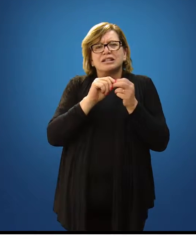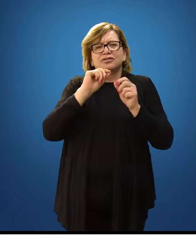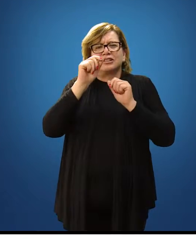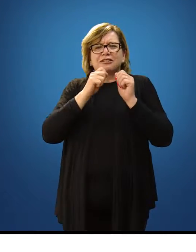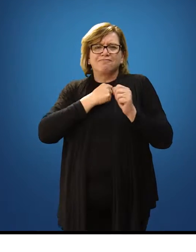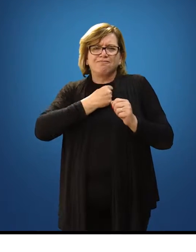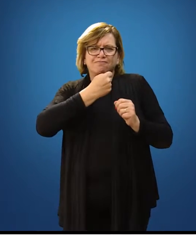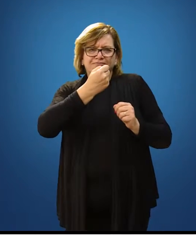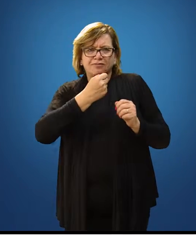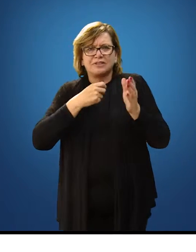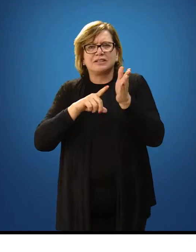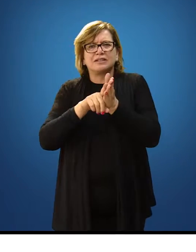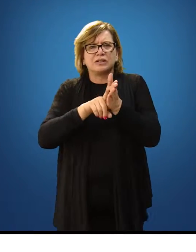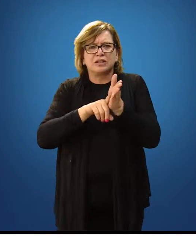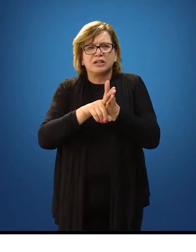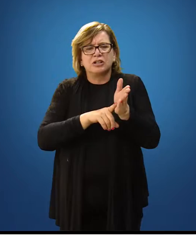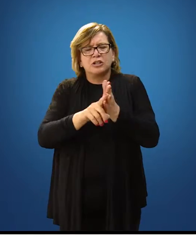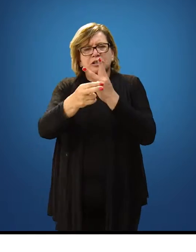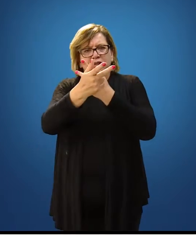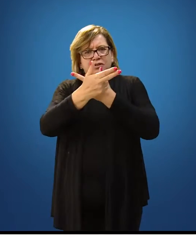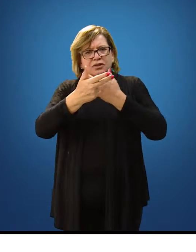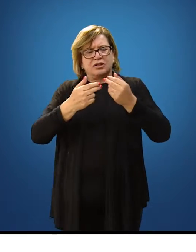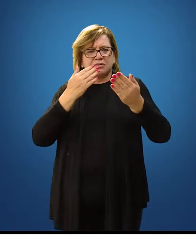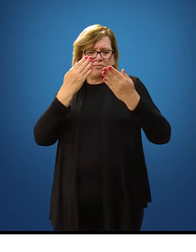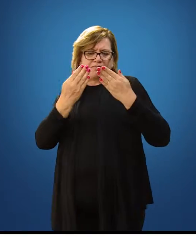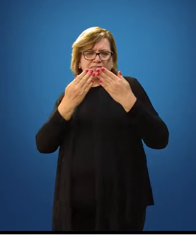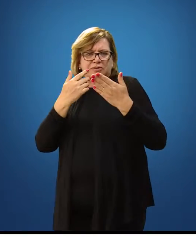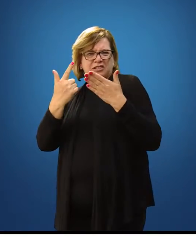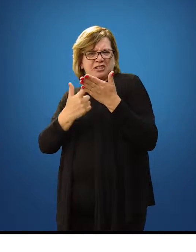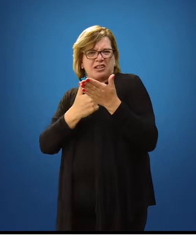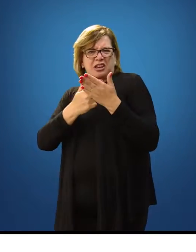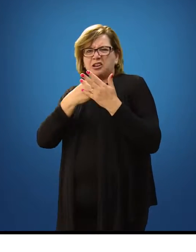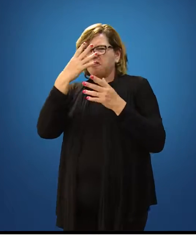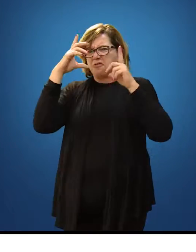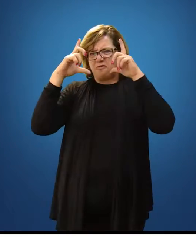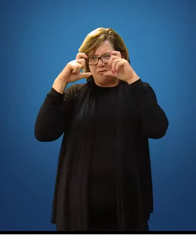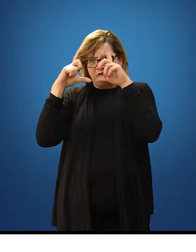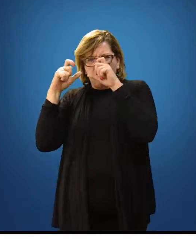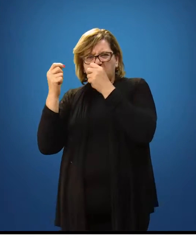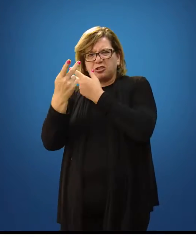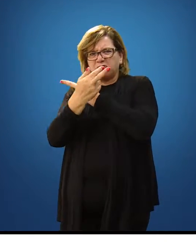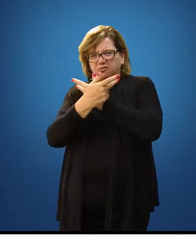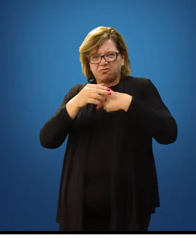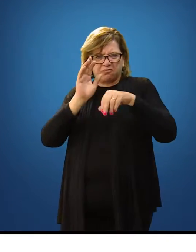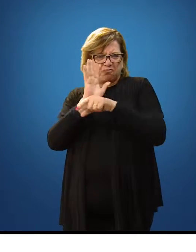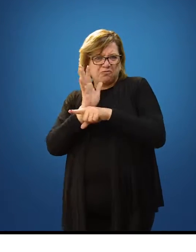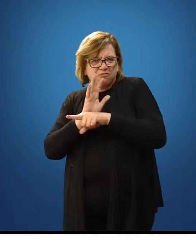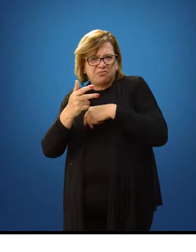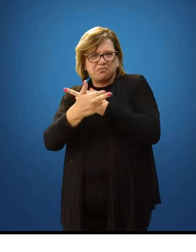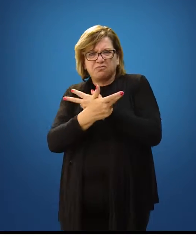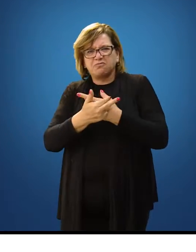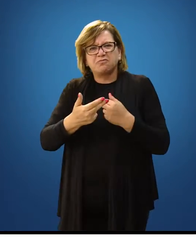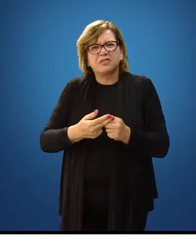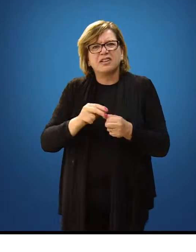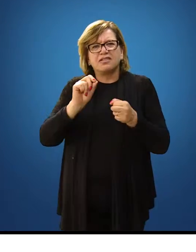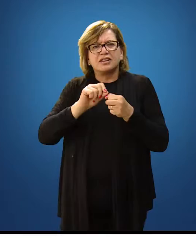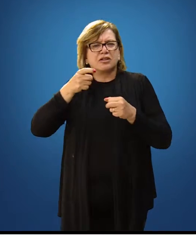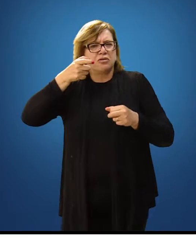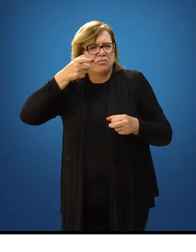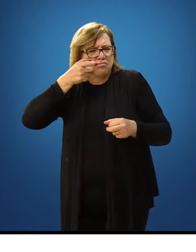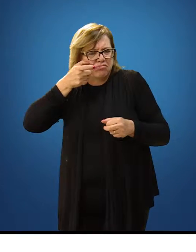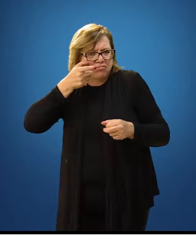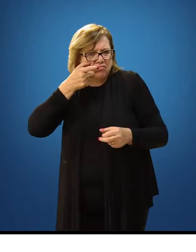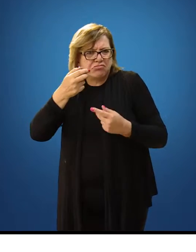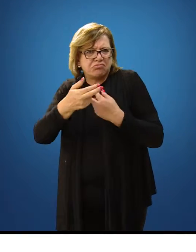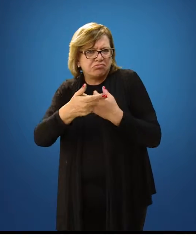fazendo entrevistas, questionários, analisando documentos, fotos, vídeos, documentários, fazendo observações diretas